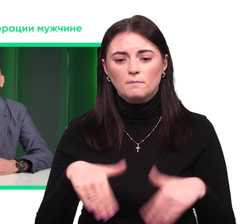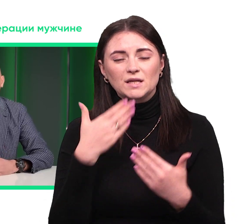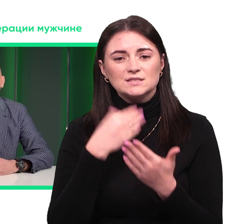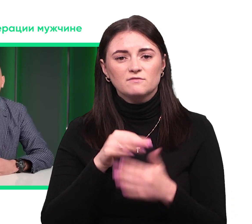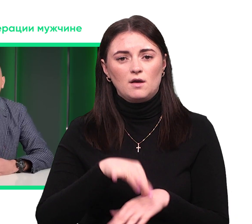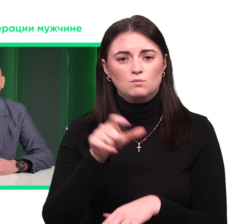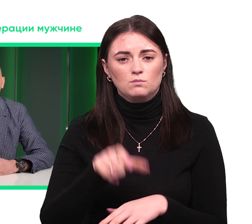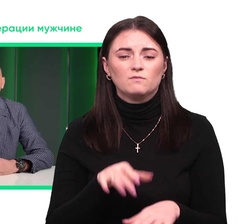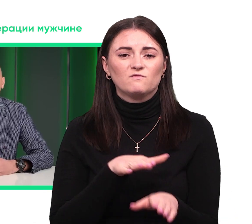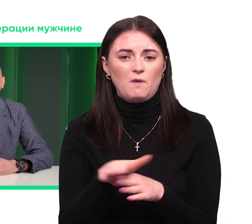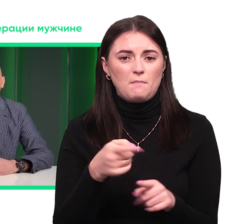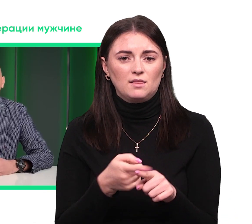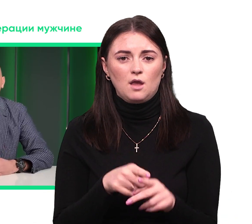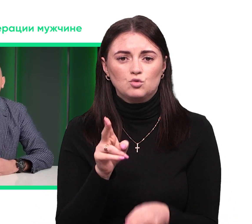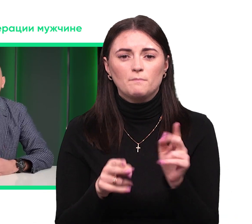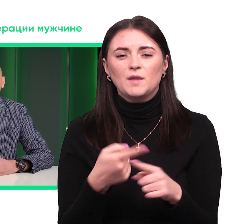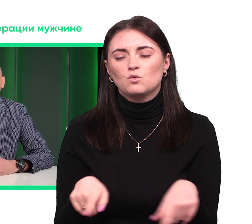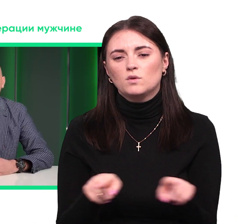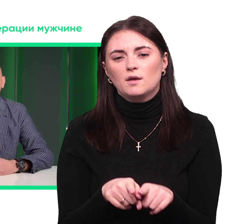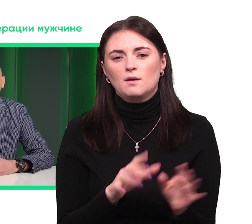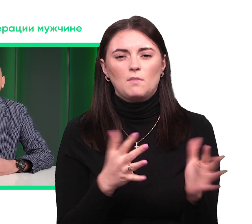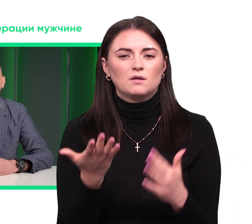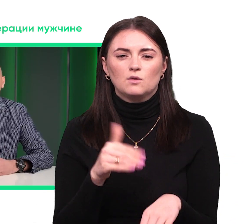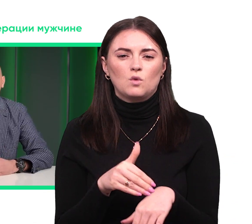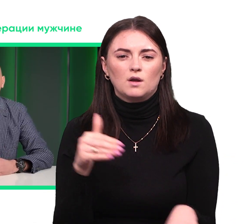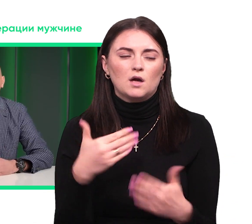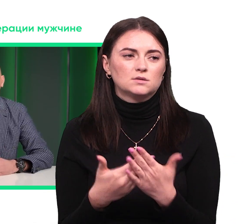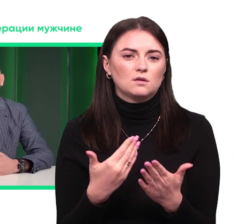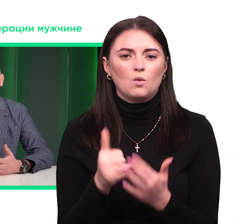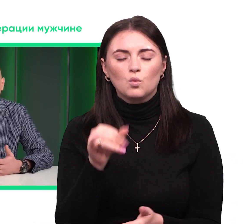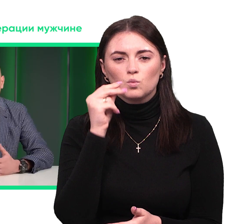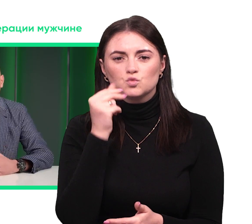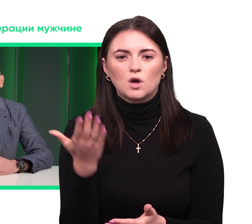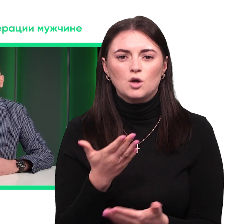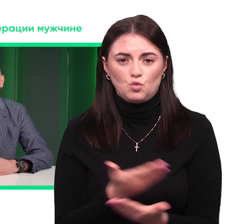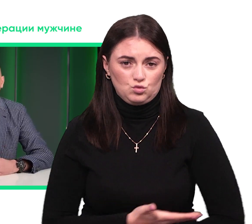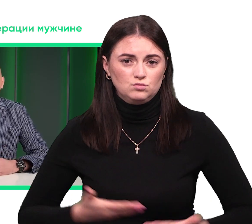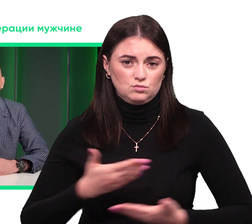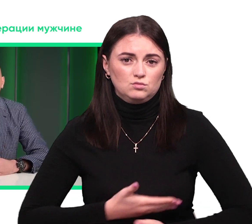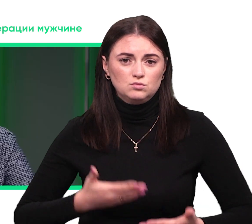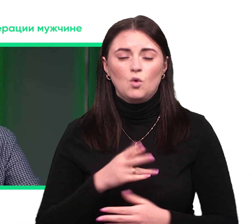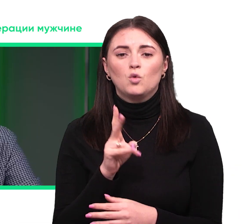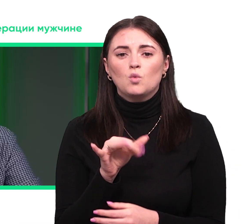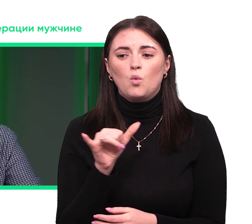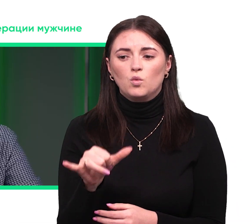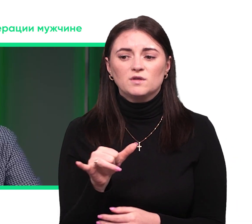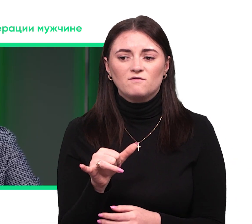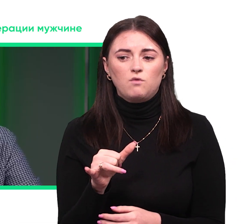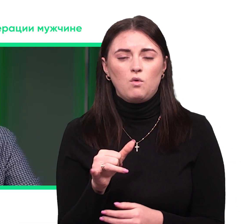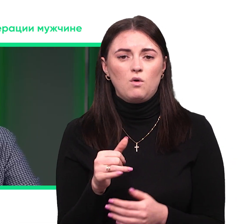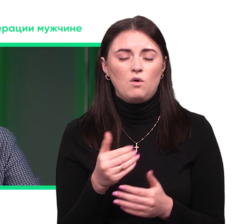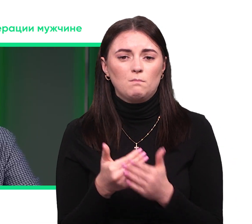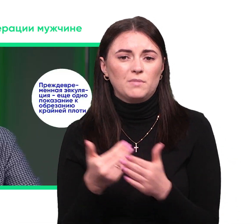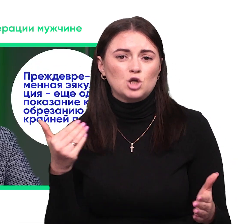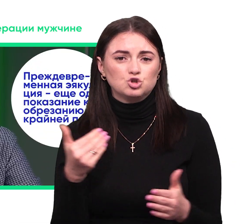пациенту выполнить эту операцию. Это такие моменты, которые касаются, например, у мужчины, который живет половой жизнью, но у него преждевременная